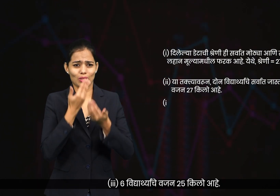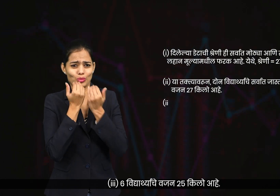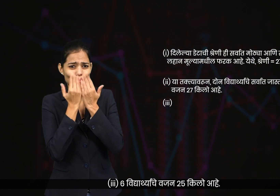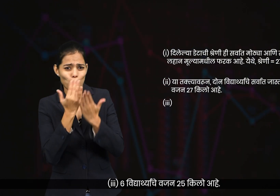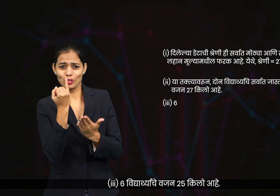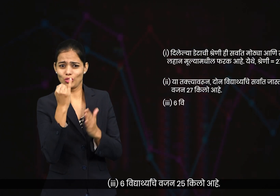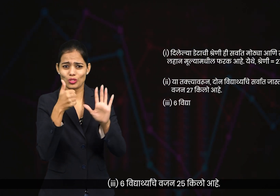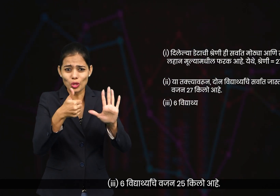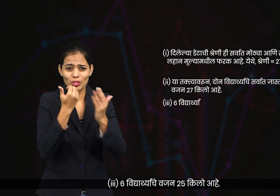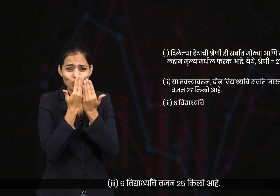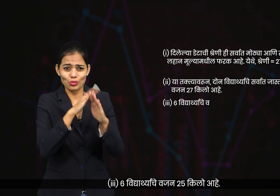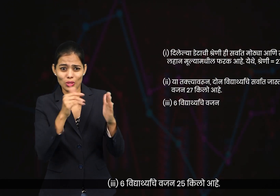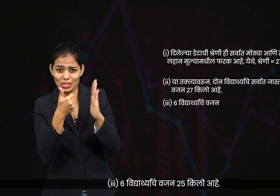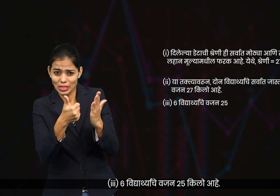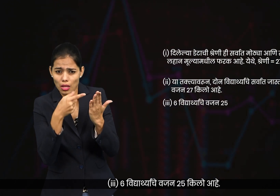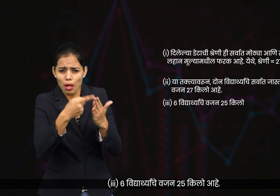6 विद्यार्थ्यांचे वजन 25 किलो आहे.